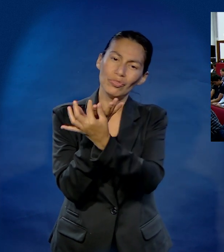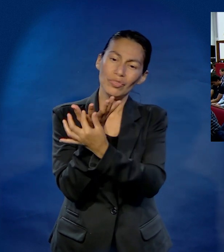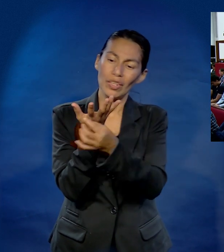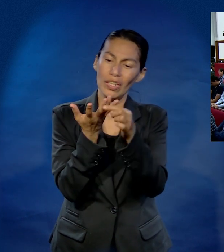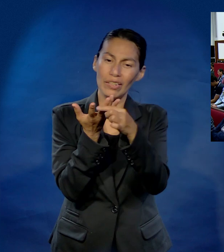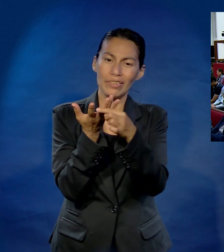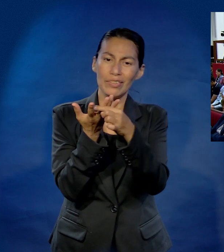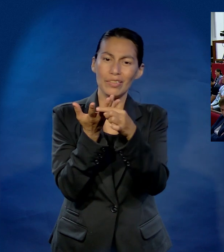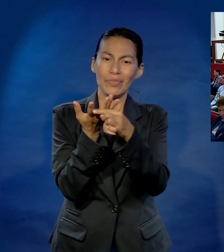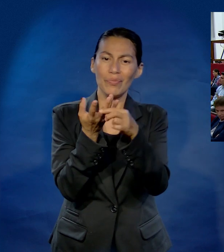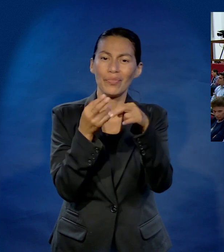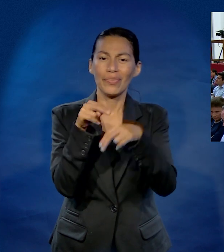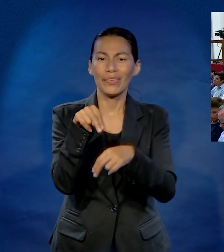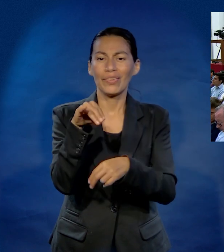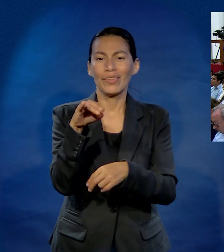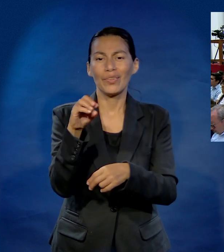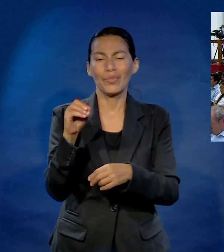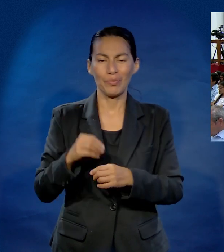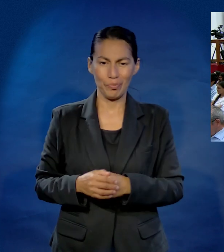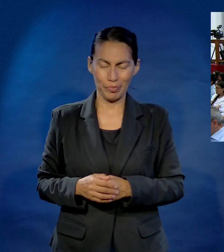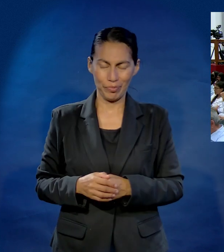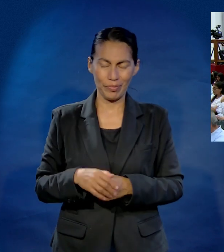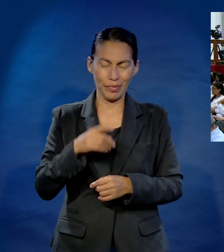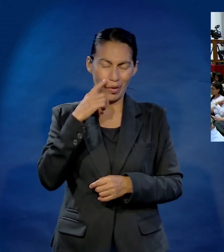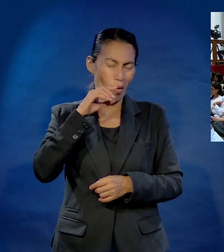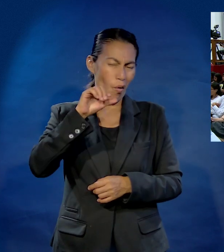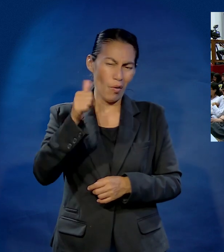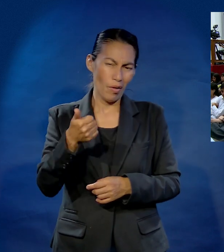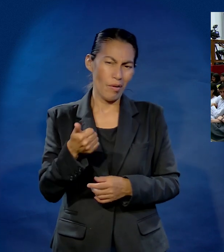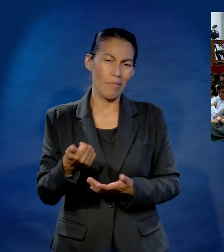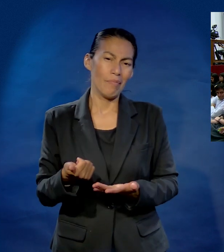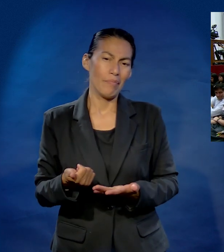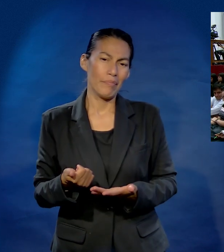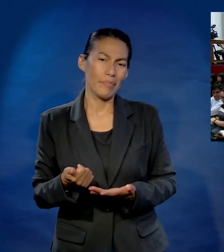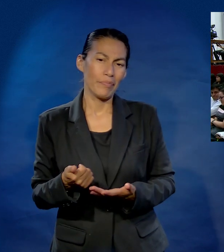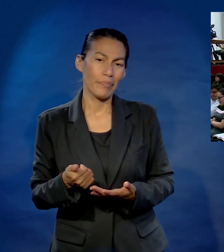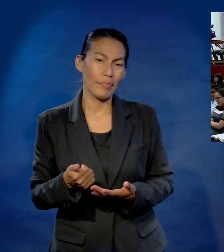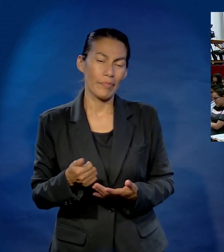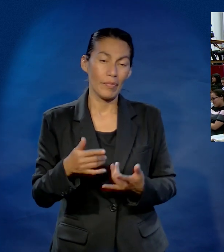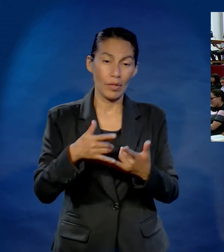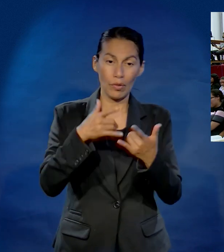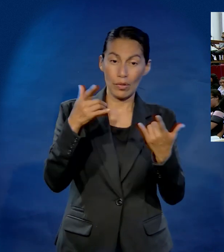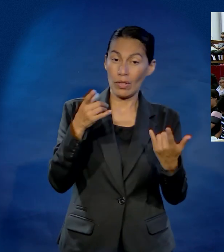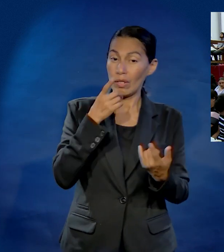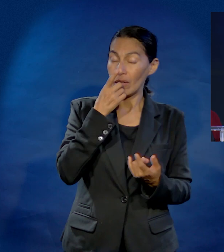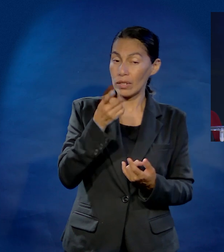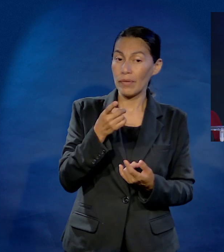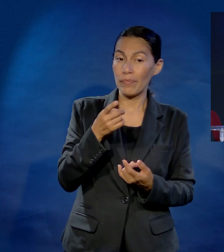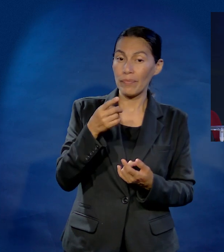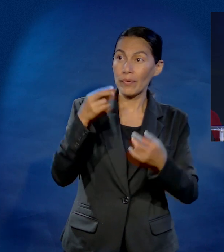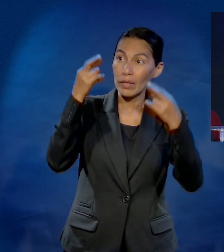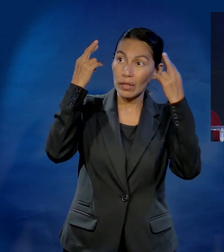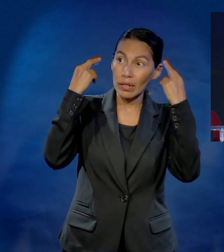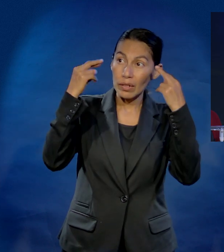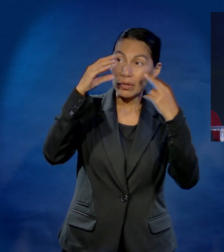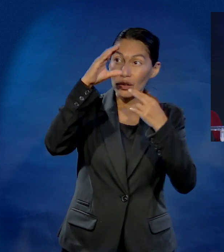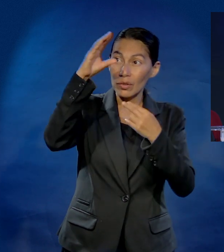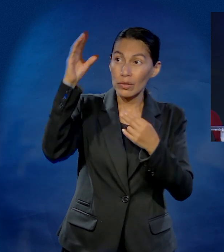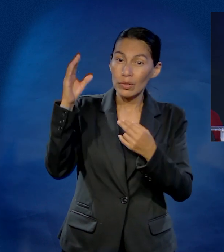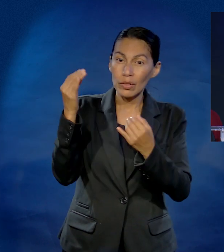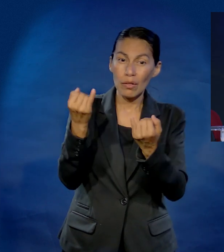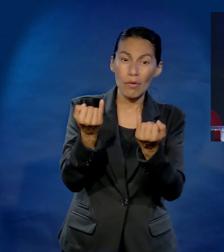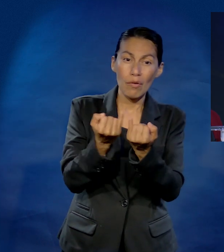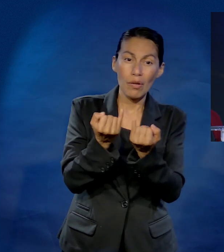árbol. De tal manera que vienen las aves del cielo y hacen nidos en sus ramas. Mateo